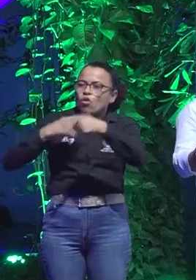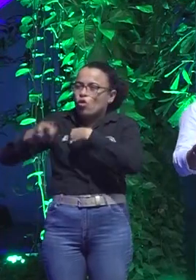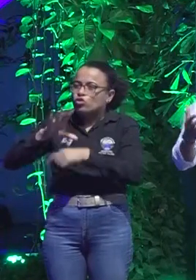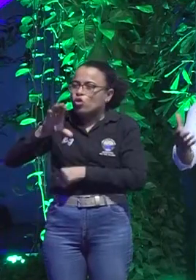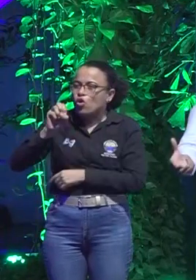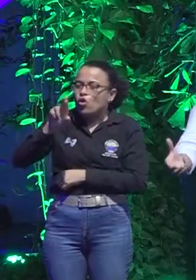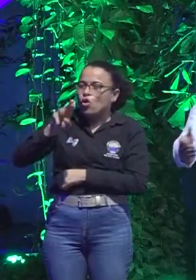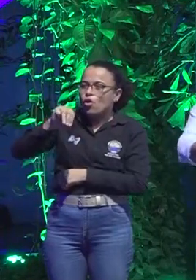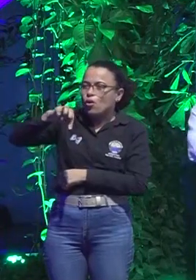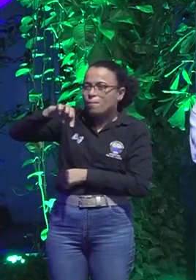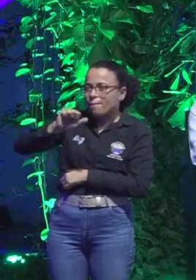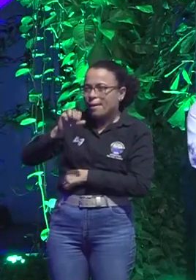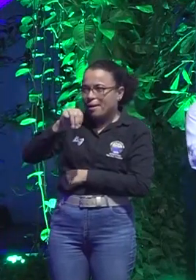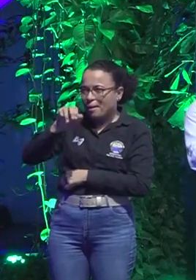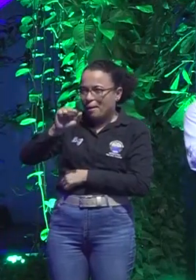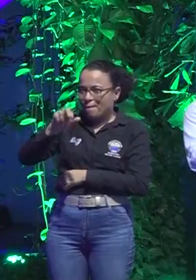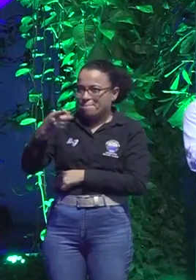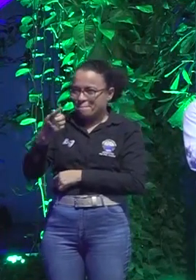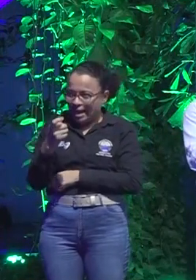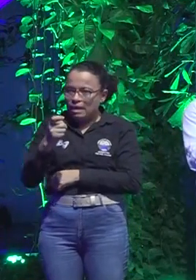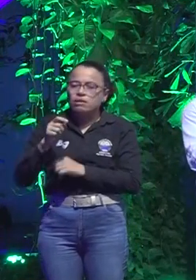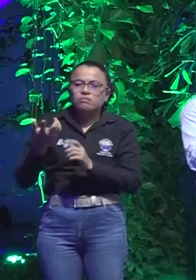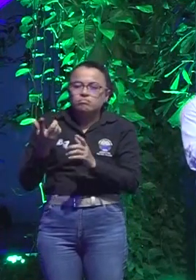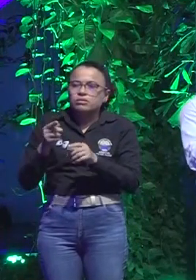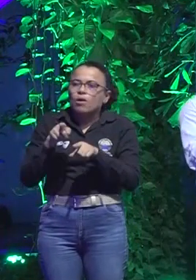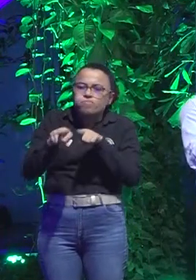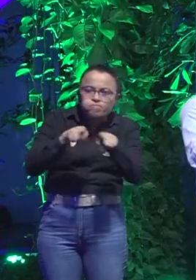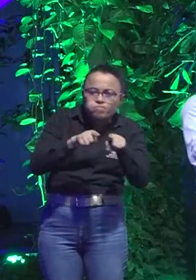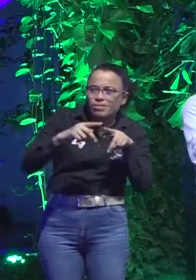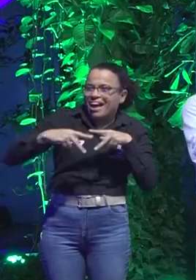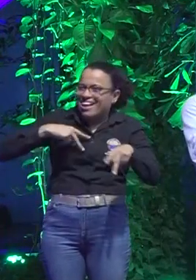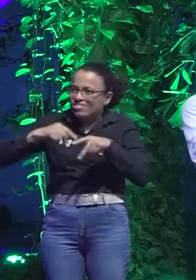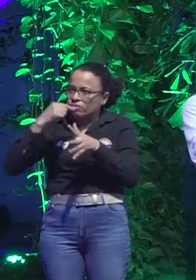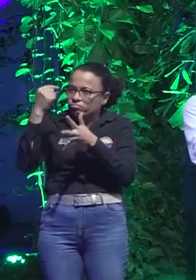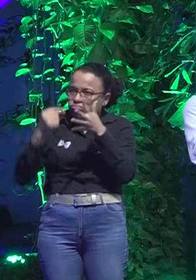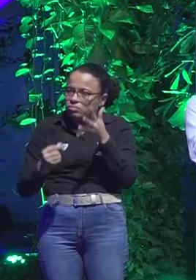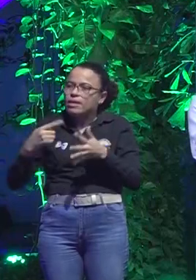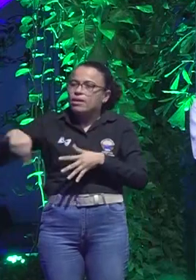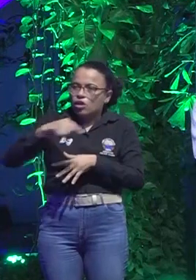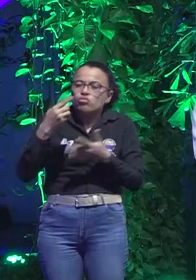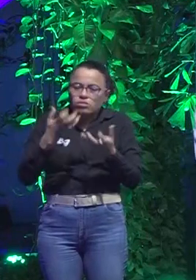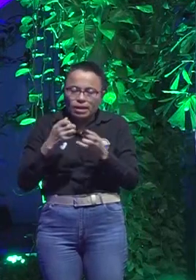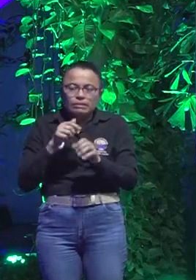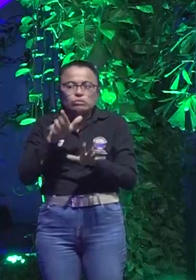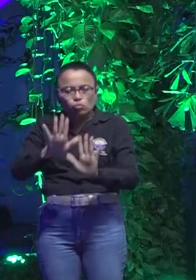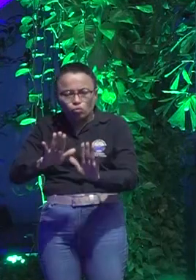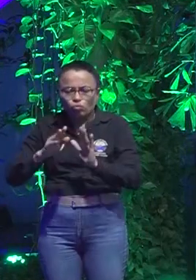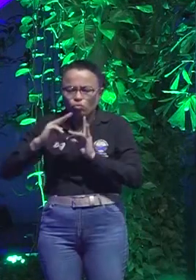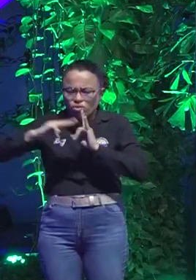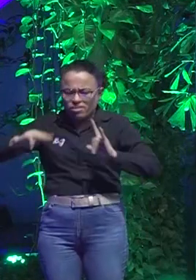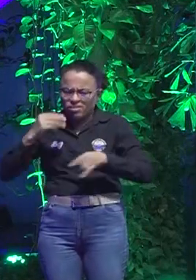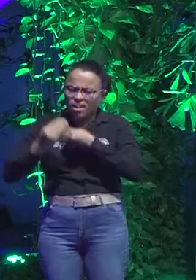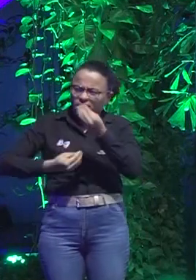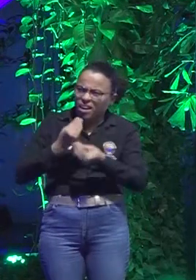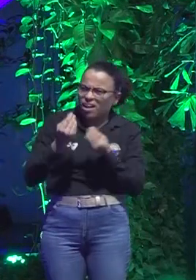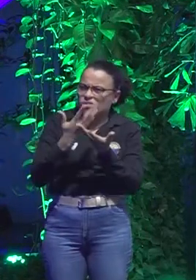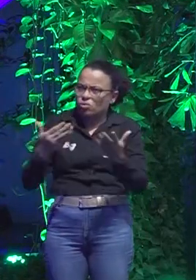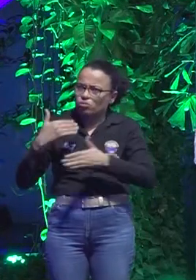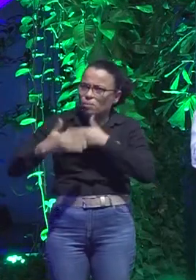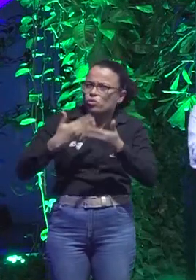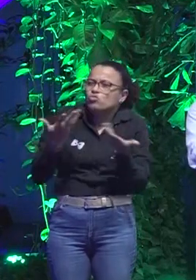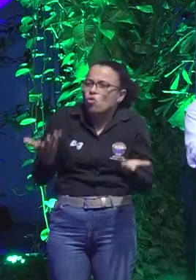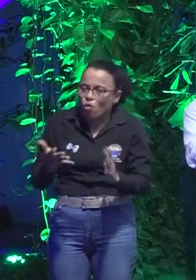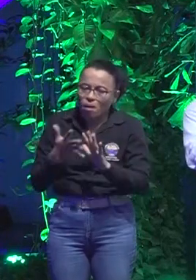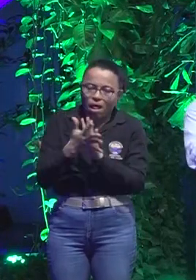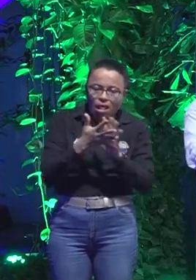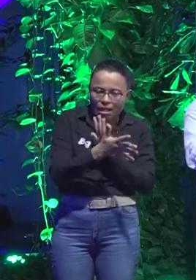contar todo lo que se hace de la mano con la universidad. Puede que no sea significativo en contextos de territorios desarrollados,